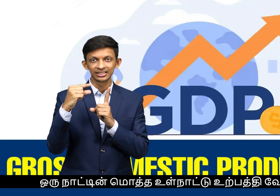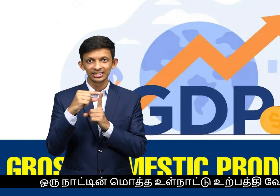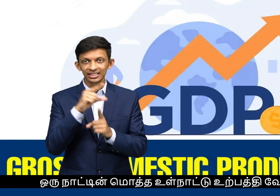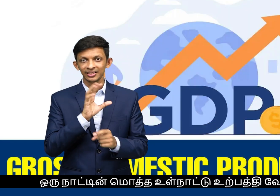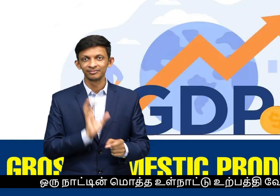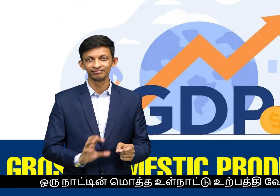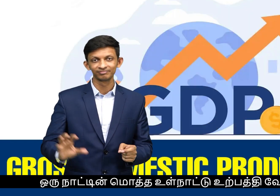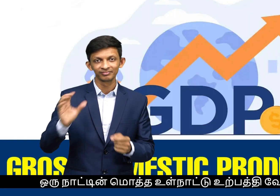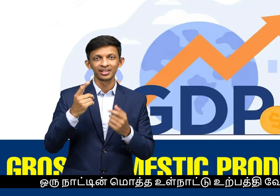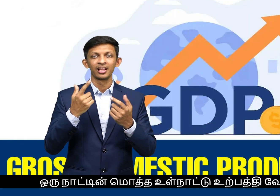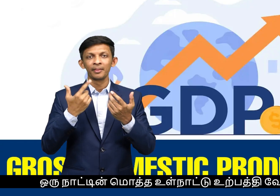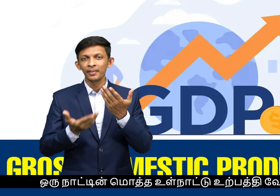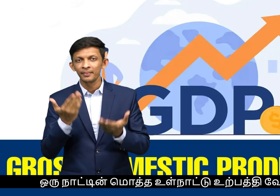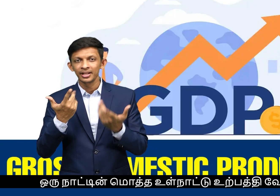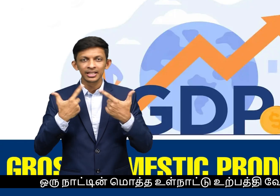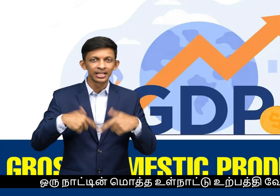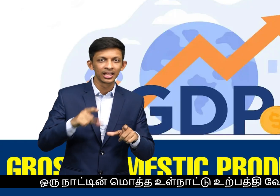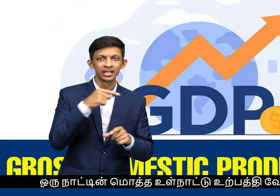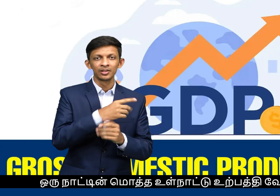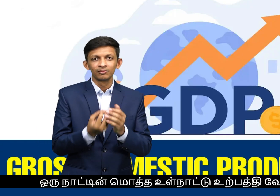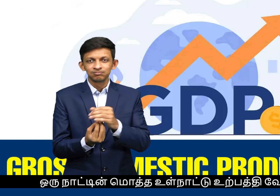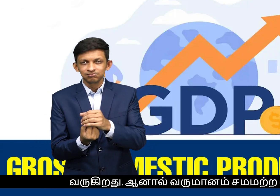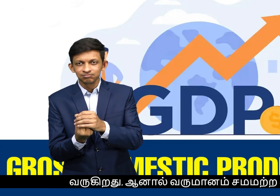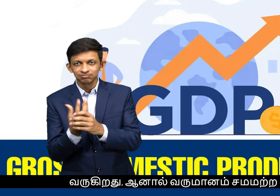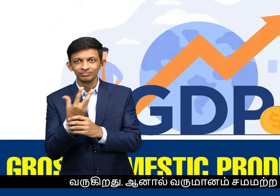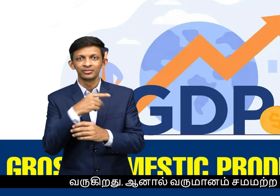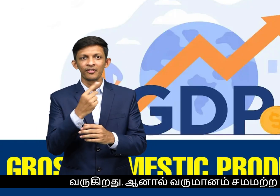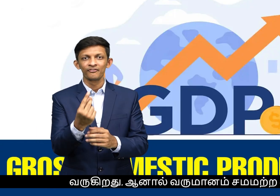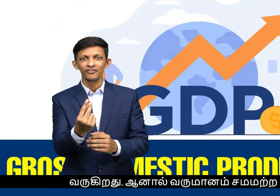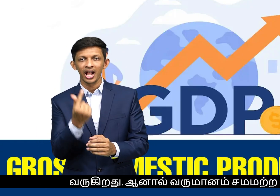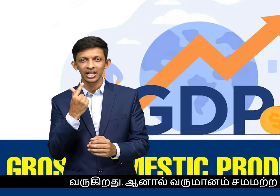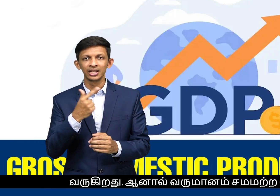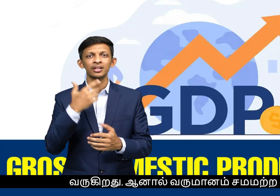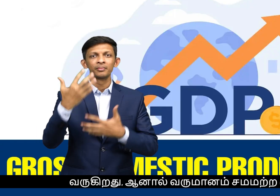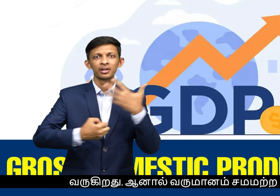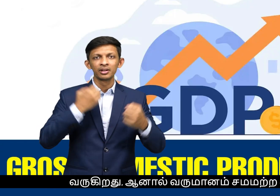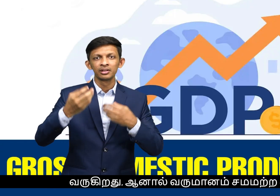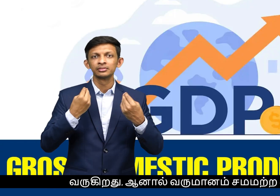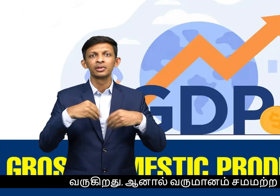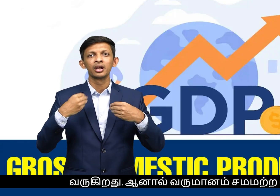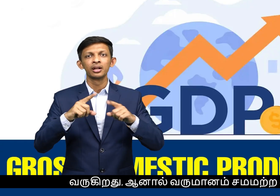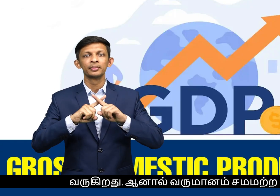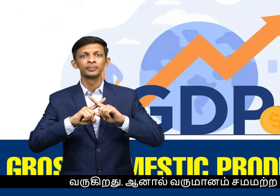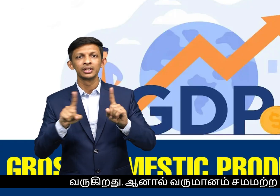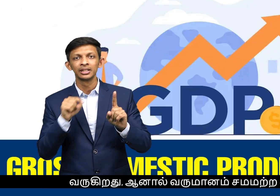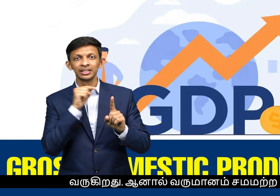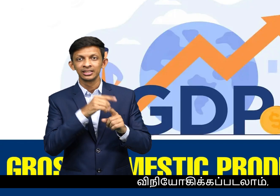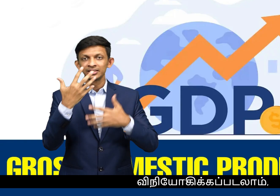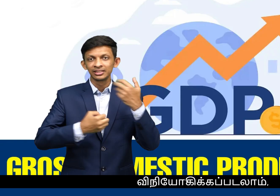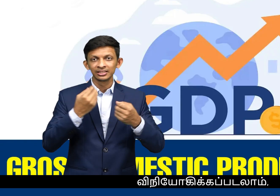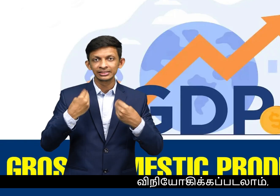நாட்டின் மொத்த உள்நாட்டு உற்பத்தி வேகமாக வளர்ந்து வருகிறது, ஆனால் வருமானம் சமமற்ற